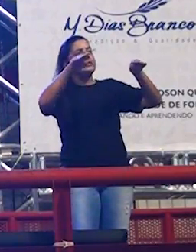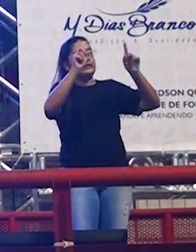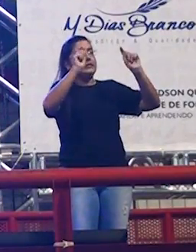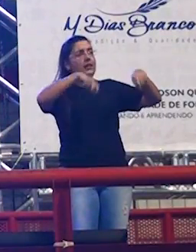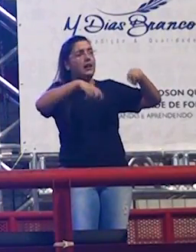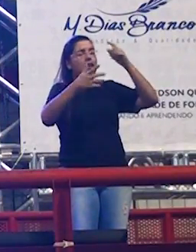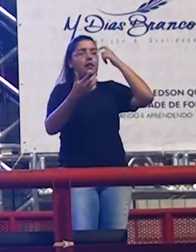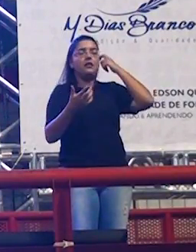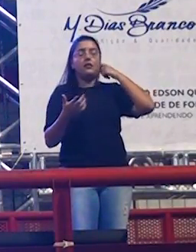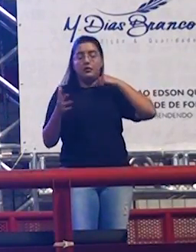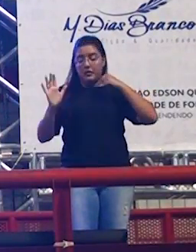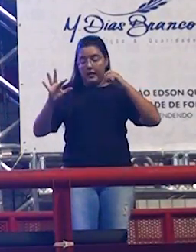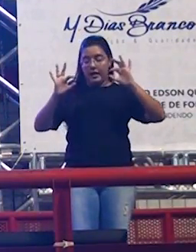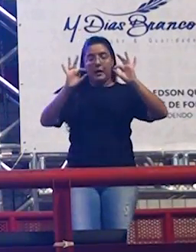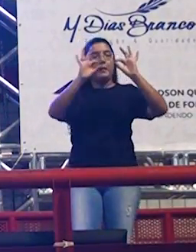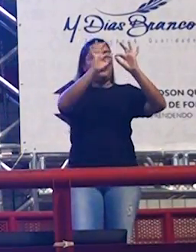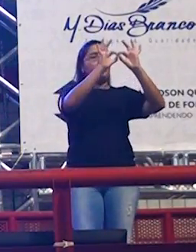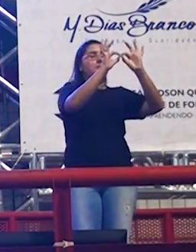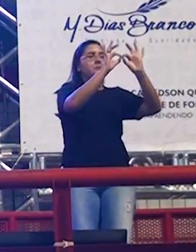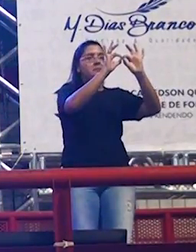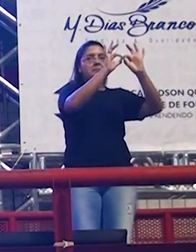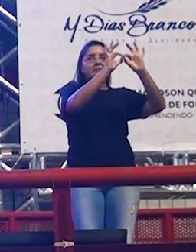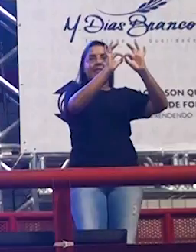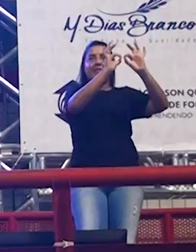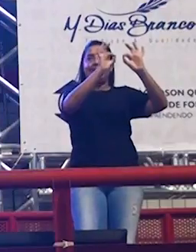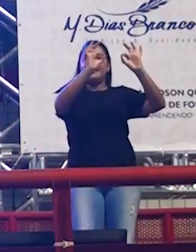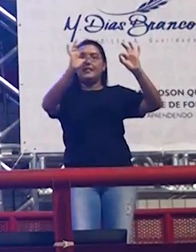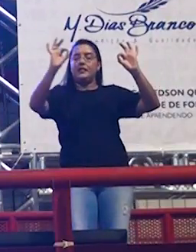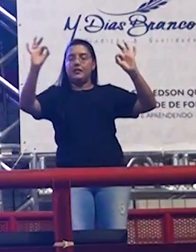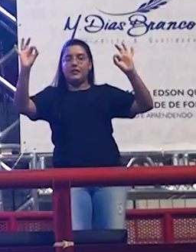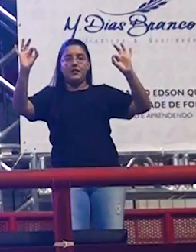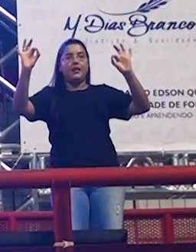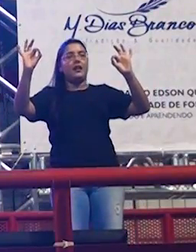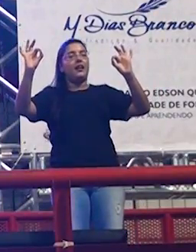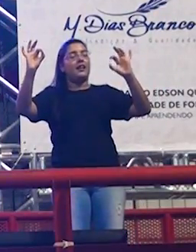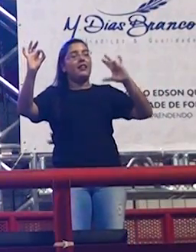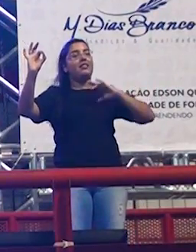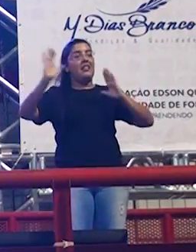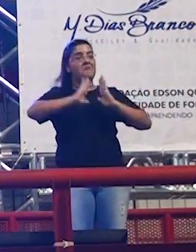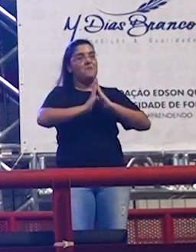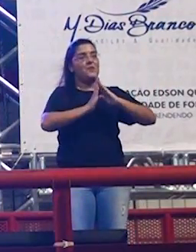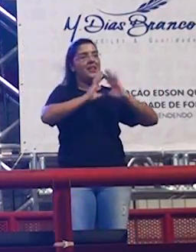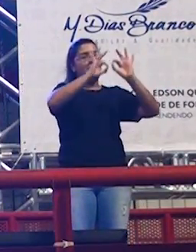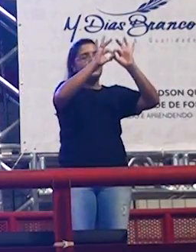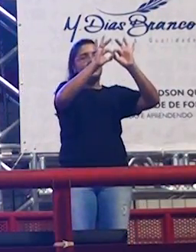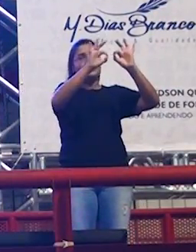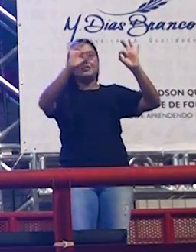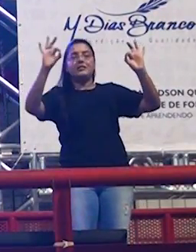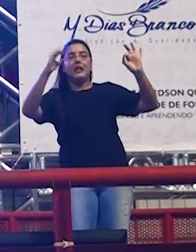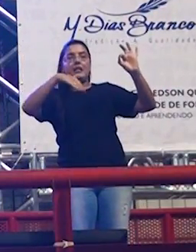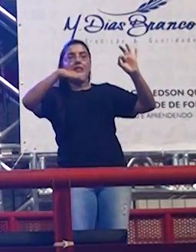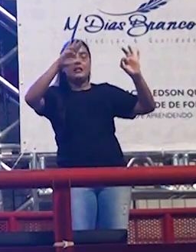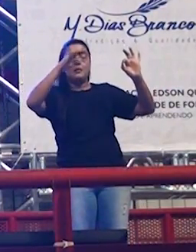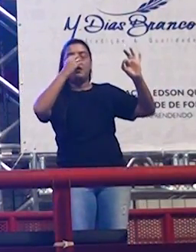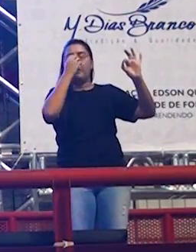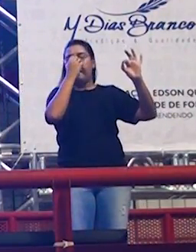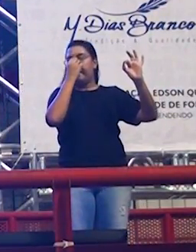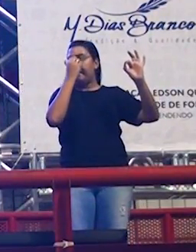Galerinha, tá vendo essa linhazinha colocada aqui, ó, sobre a cabecinha do elemento ar? Tá vendo?